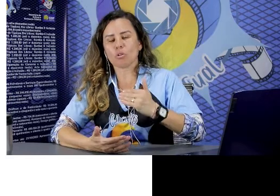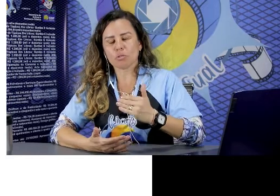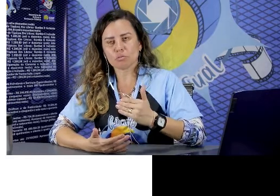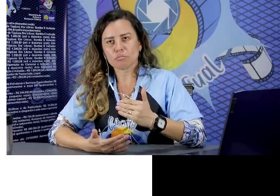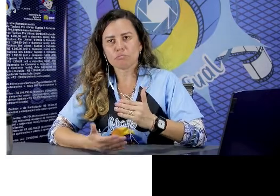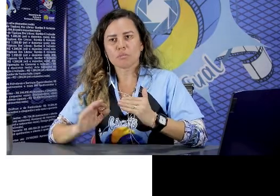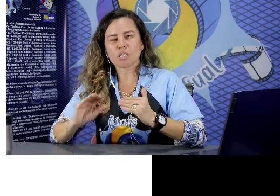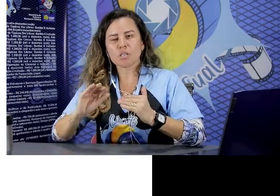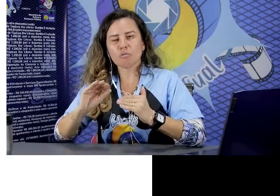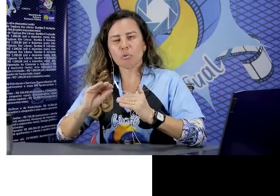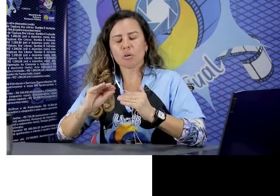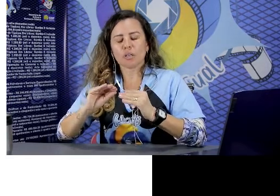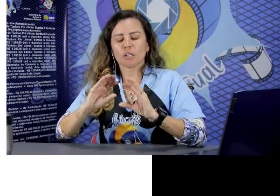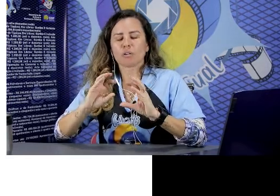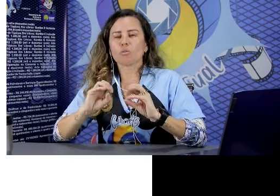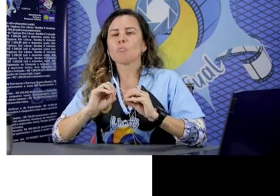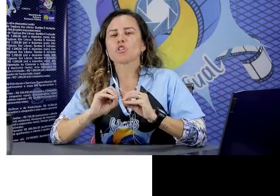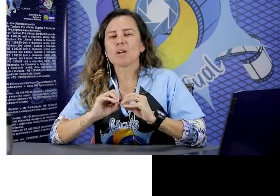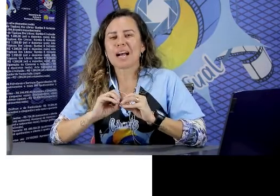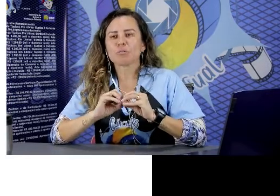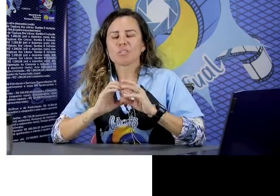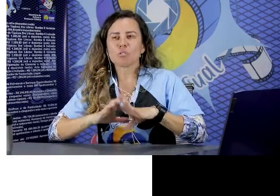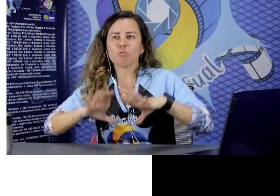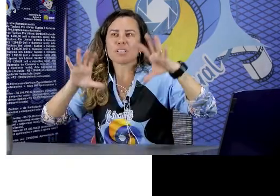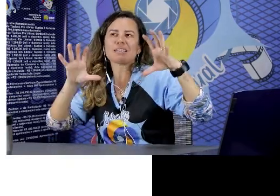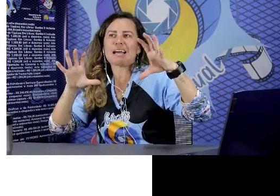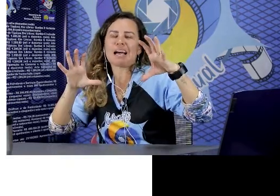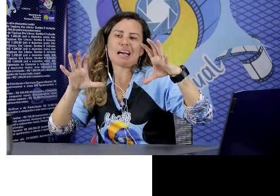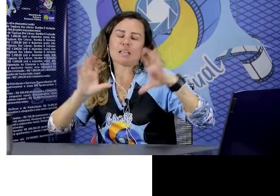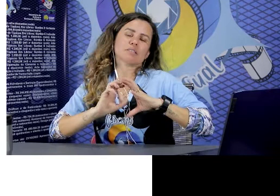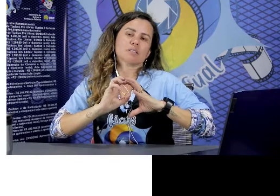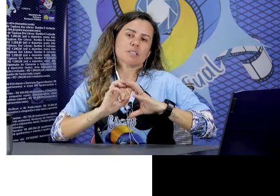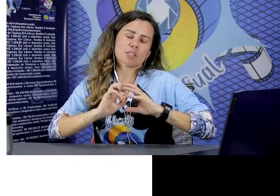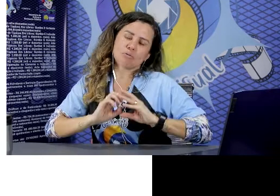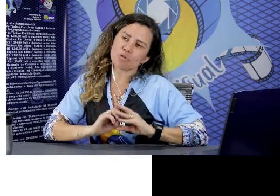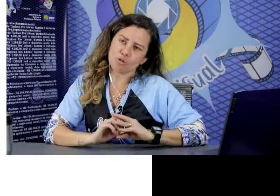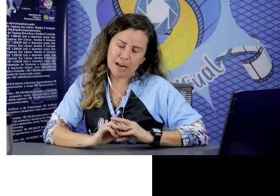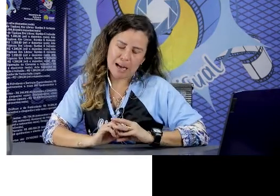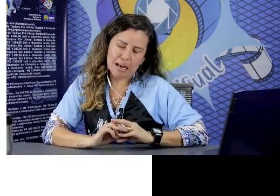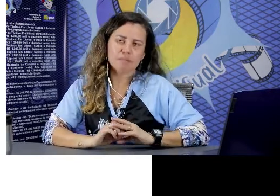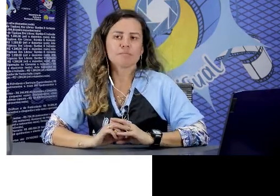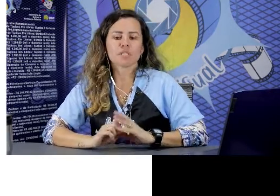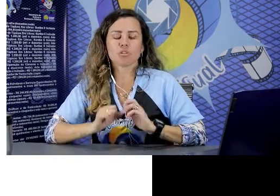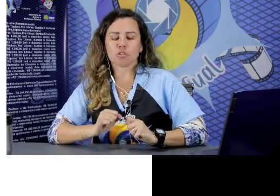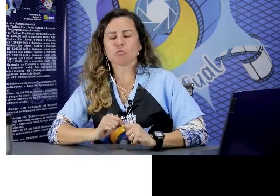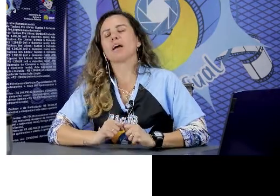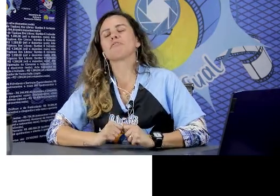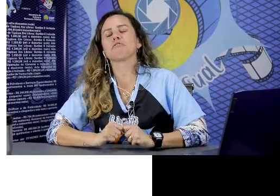controlo se eu vou no machucado, se eu vou gritar, se eu vou chorar, se eu vou segurar